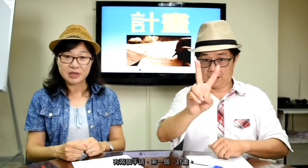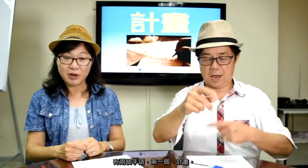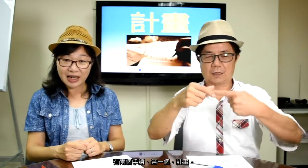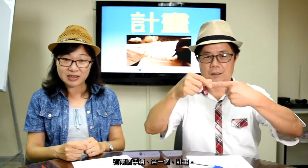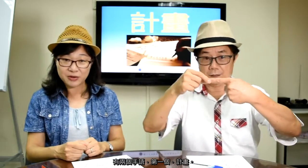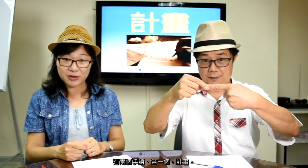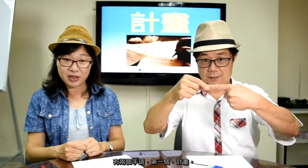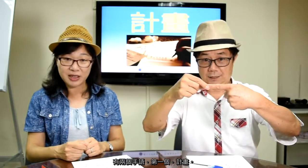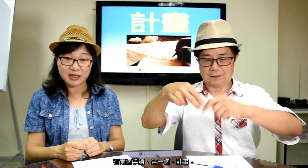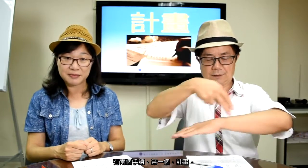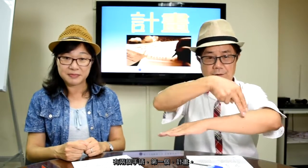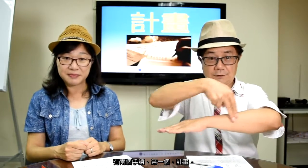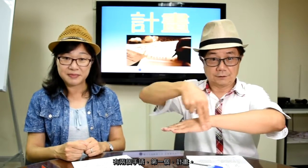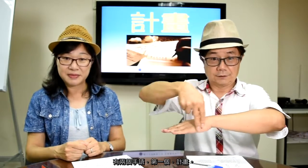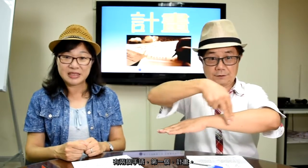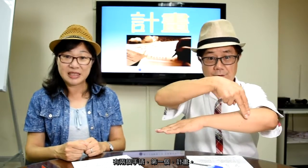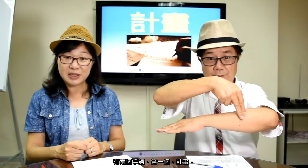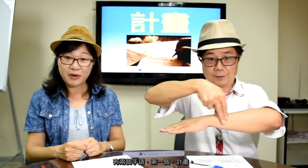有两个手语。第一个，计划，